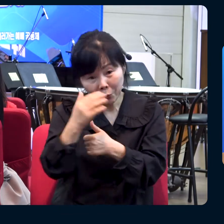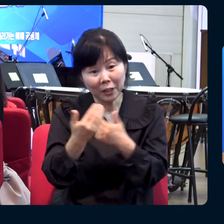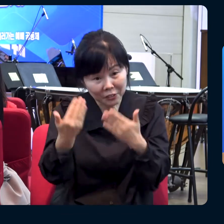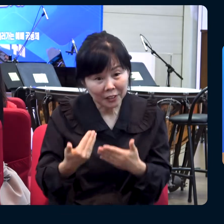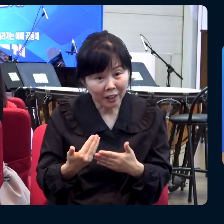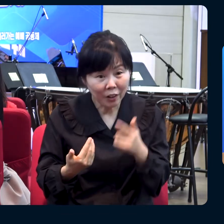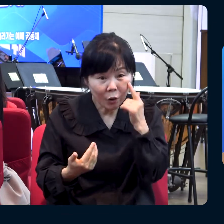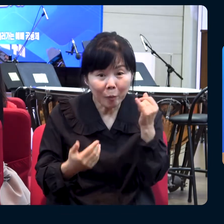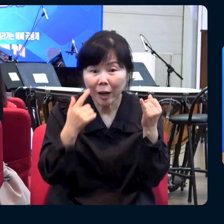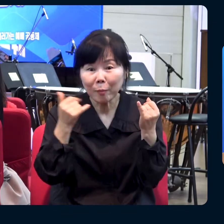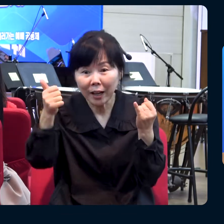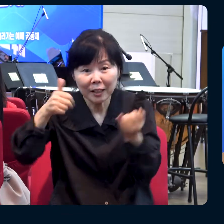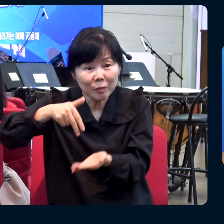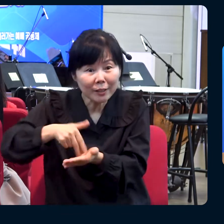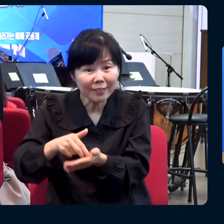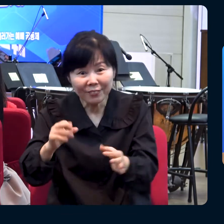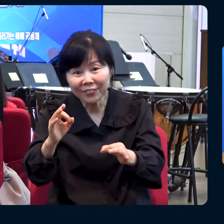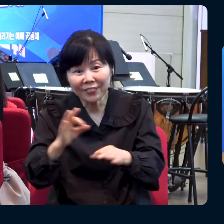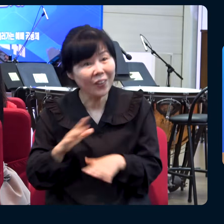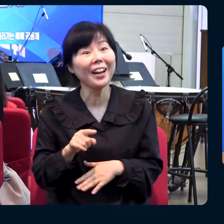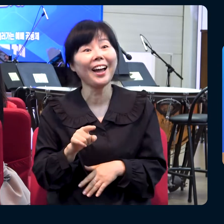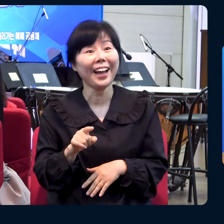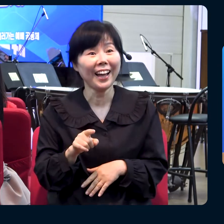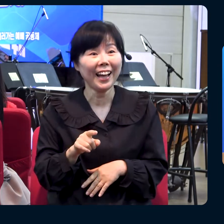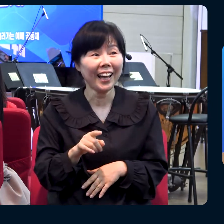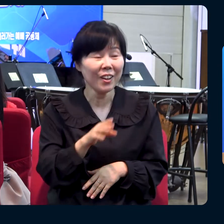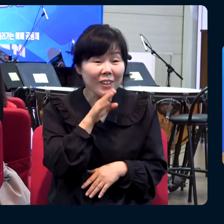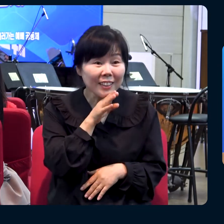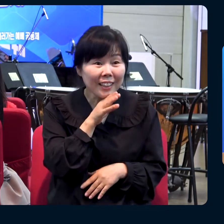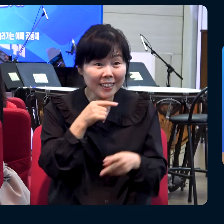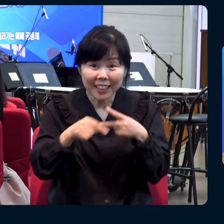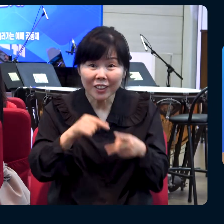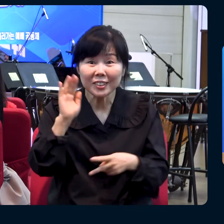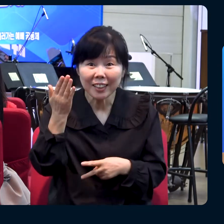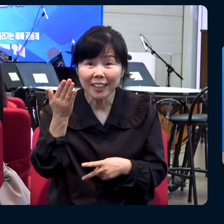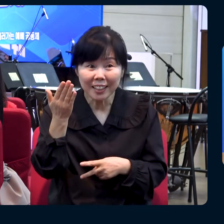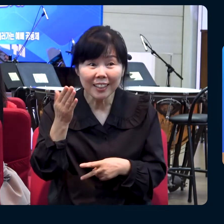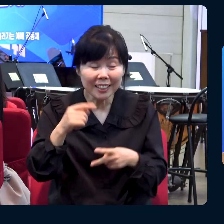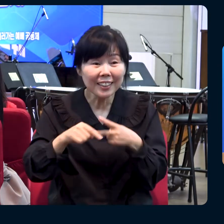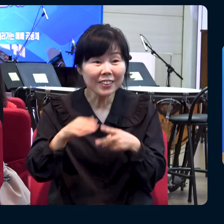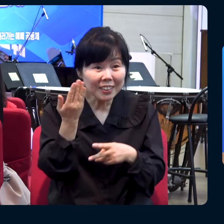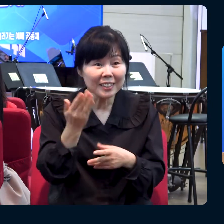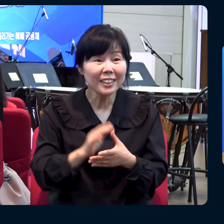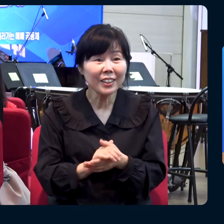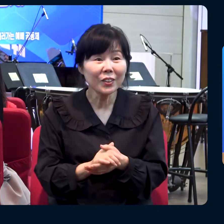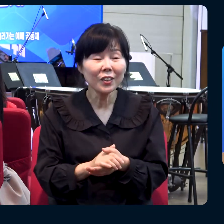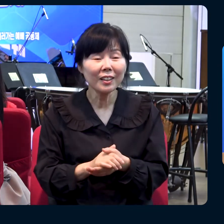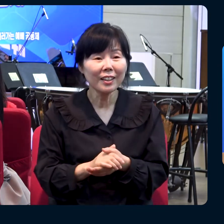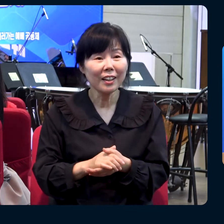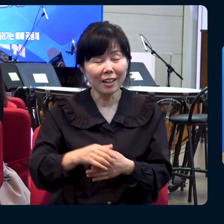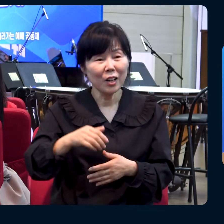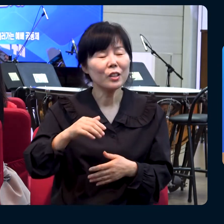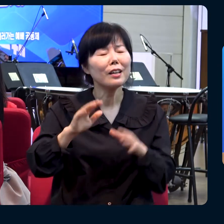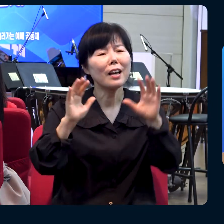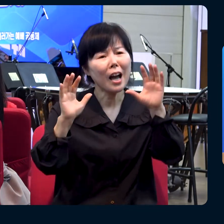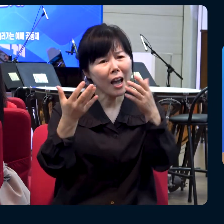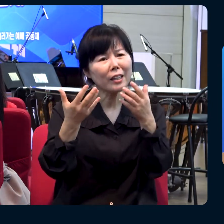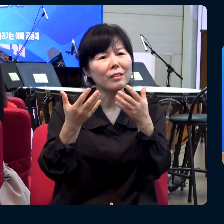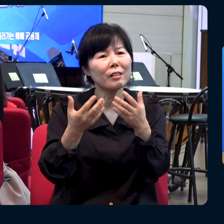놀라서 아멘하는 거예요. 이런 일이 벌어지는 겁니다. 지금 무슨 말인지 이해가 되시죠? 애들은 들은 대로